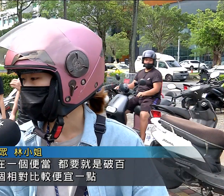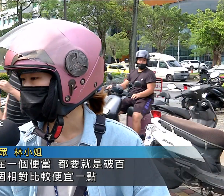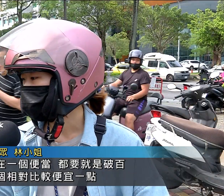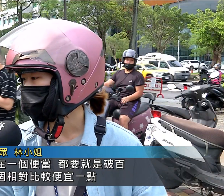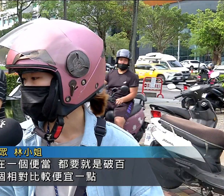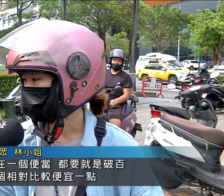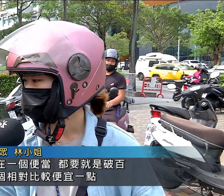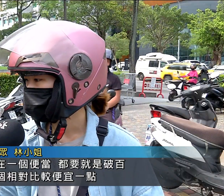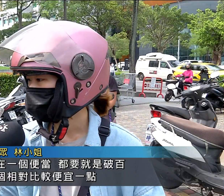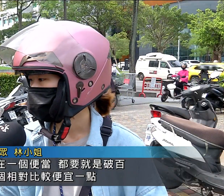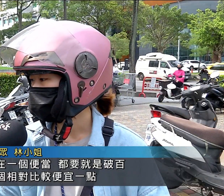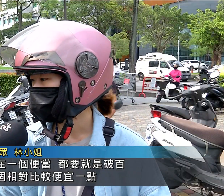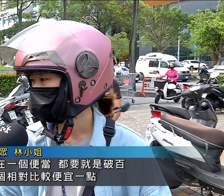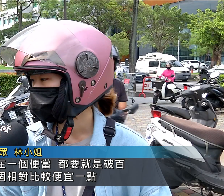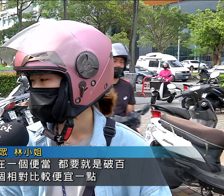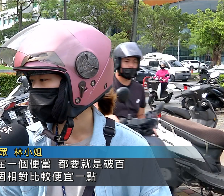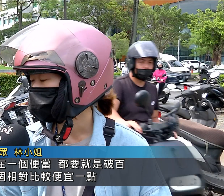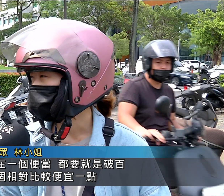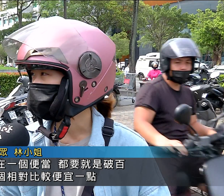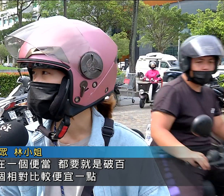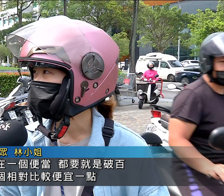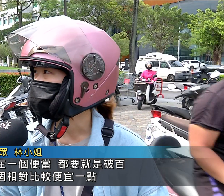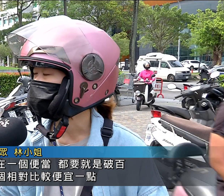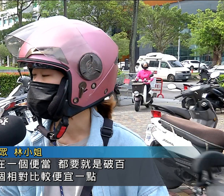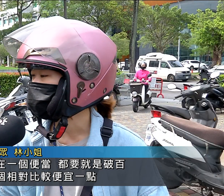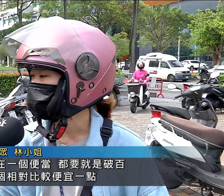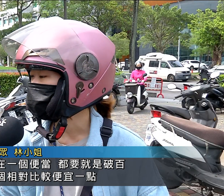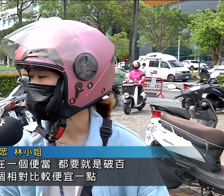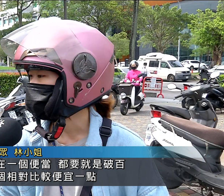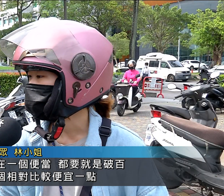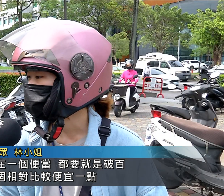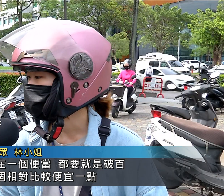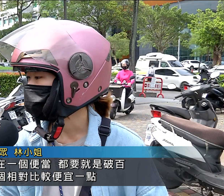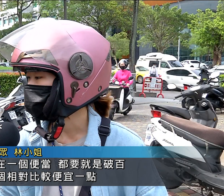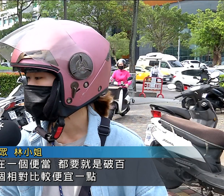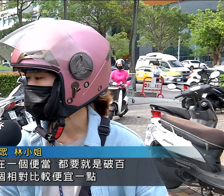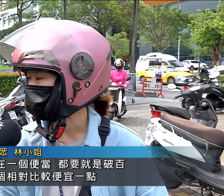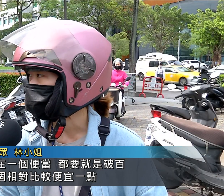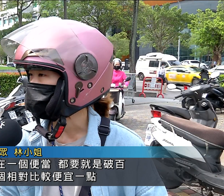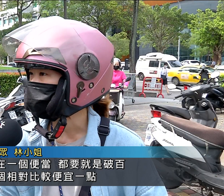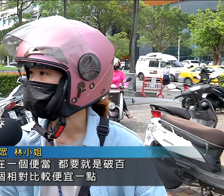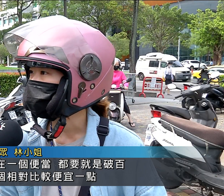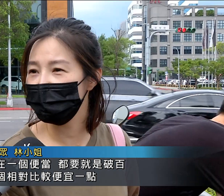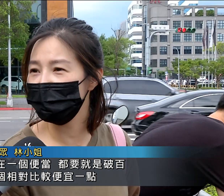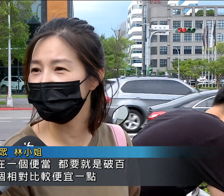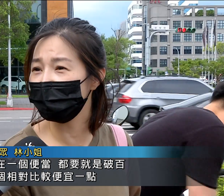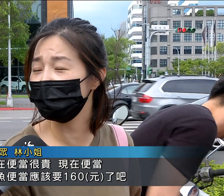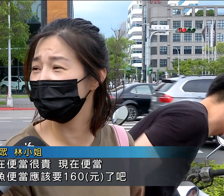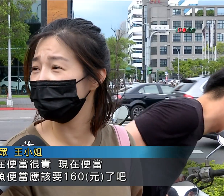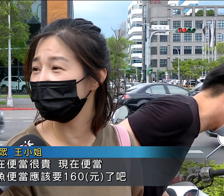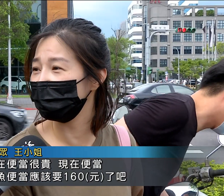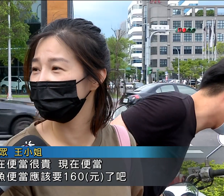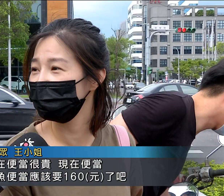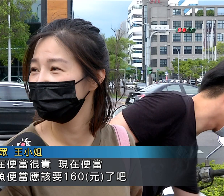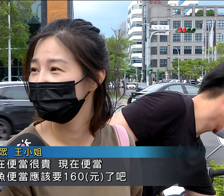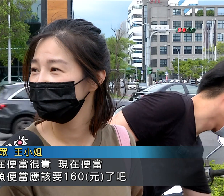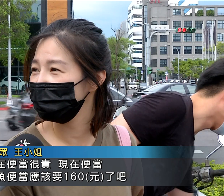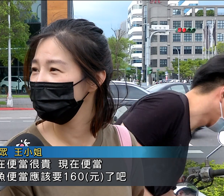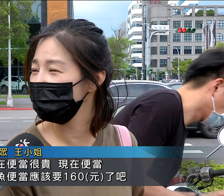都要就是破百啊，或者是对啊，这个相对比较便宜一点。 现在便当很贵啊，现在便当